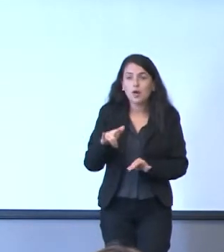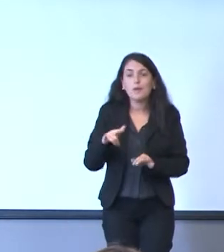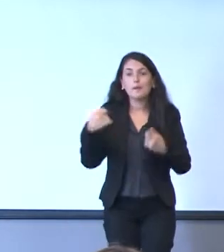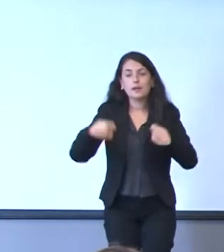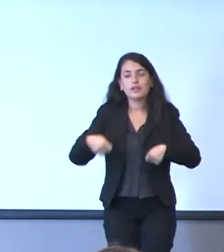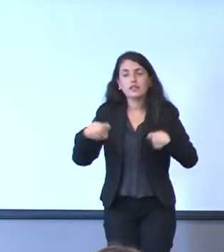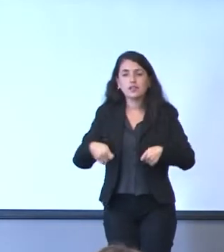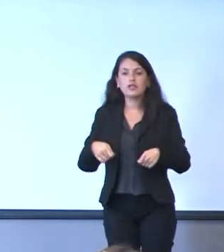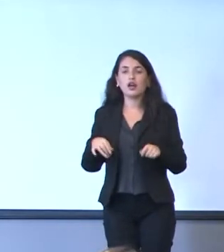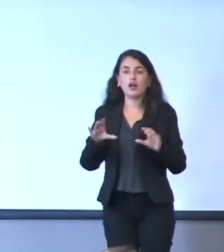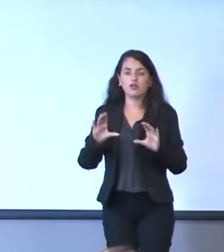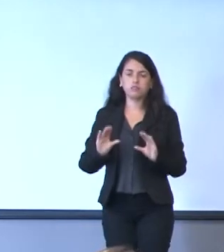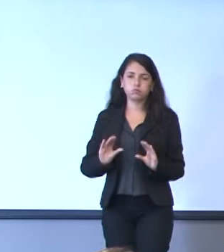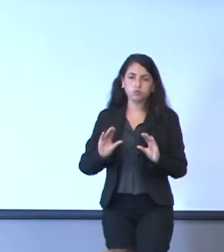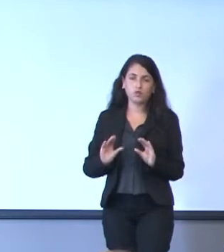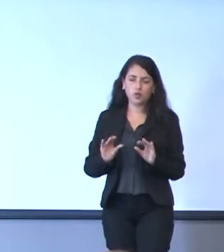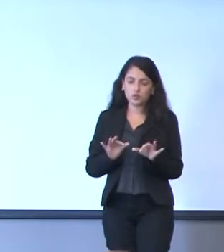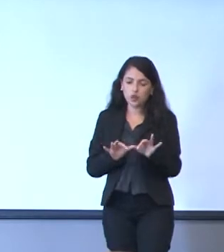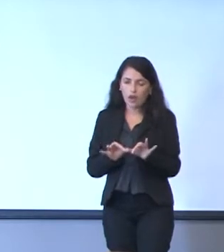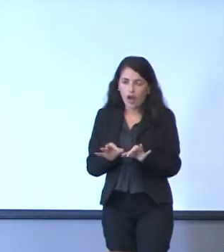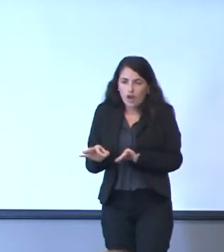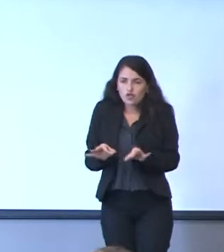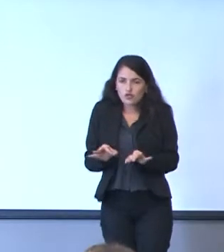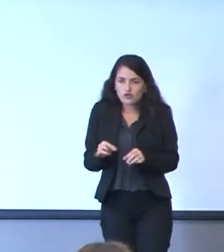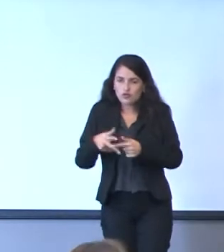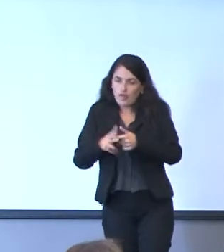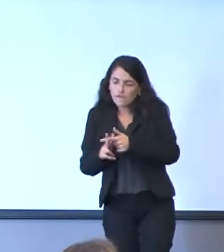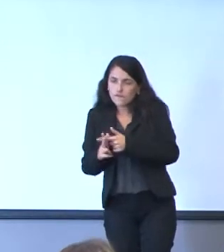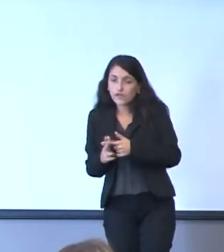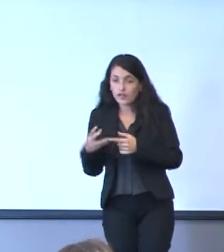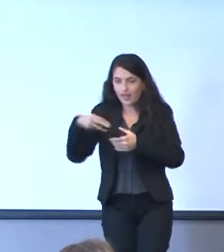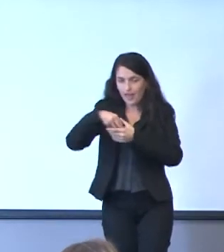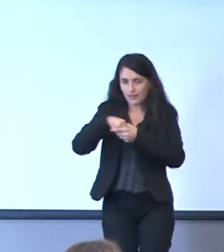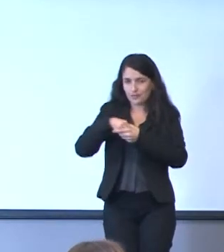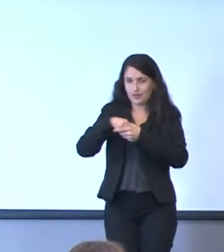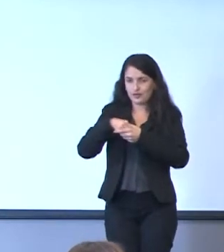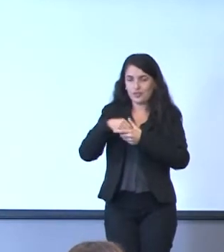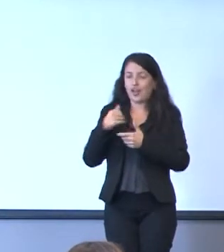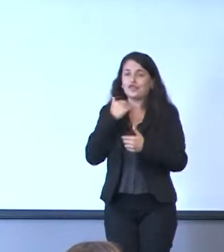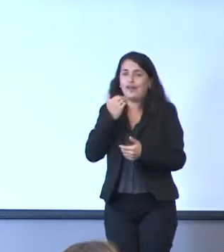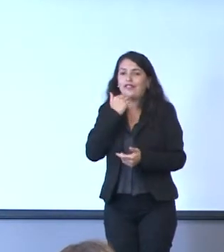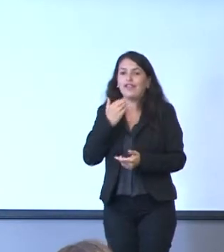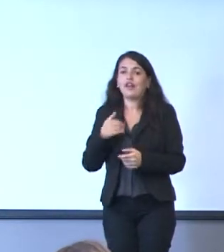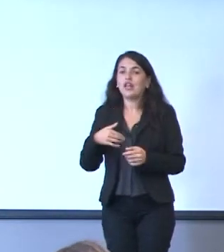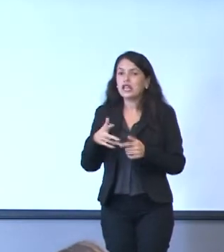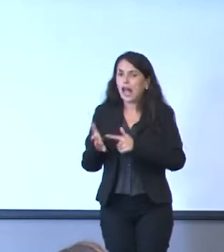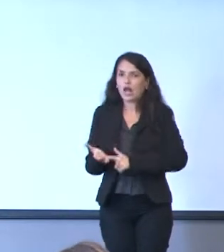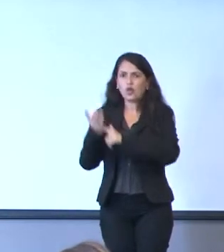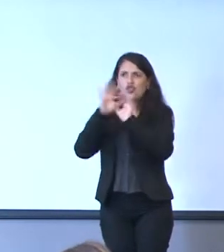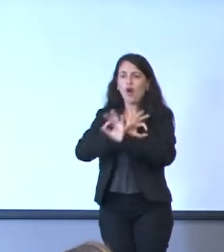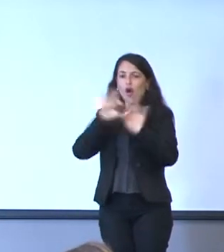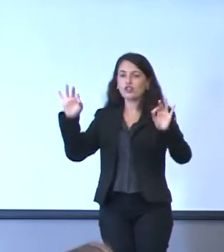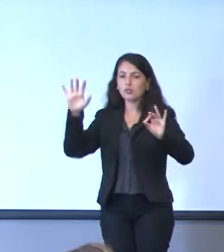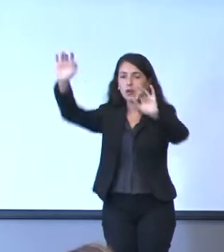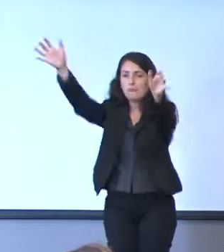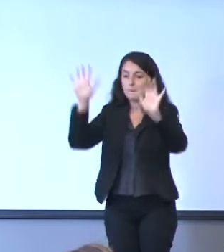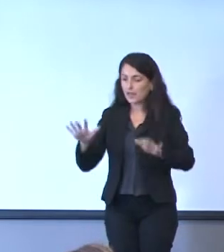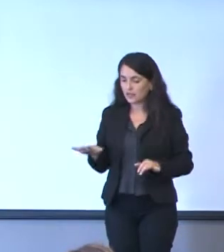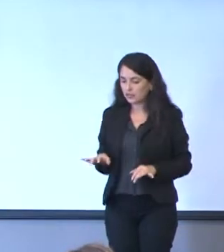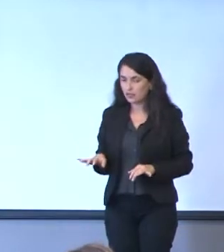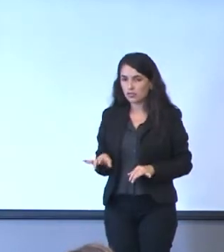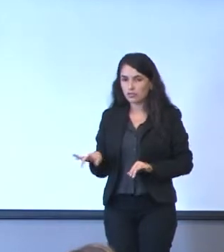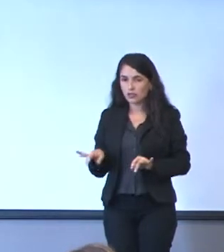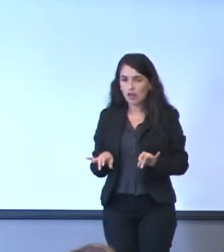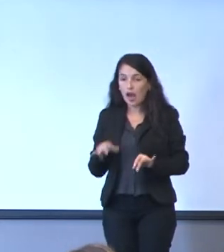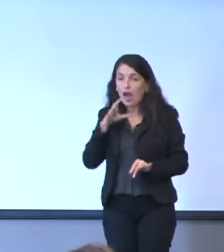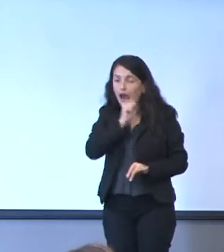de ajuste que o piloto tem dentro da cabine. Então não adianta a gente ter melhor tecnologia se o piloto não conseguir com